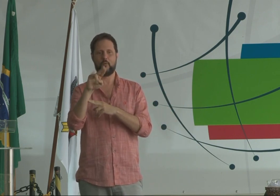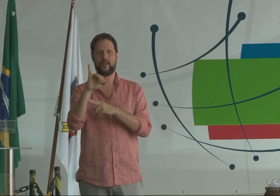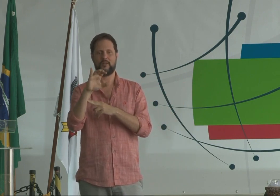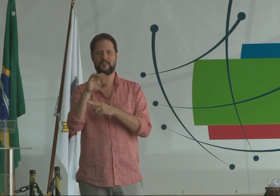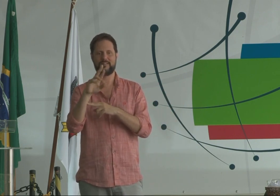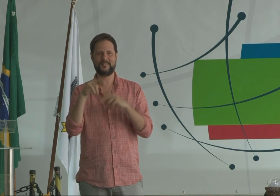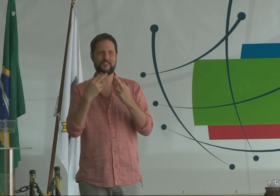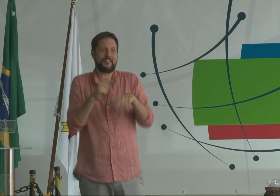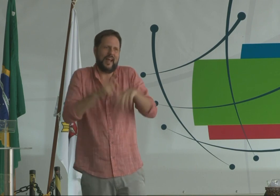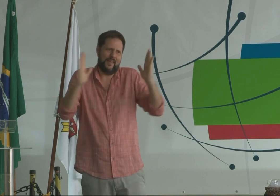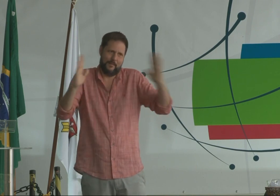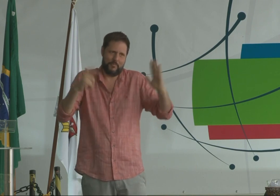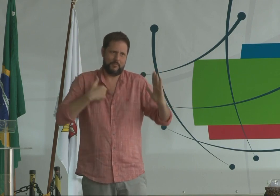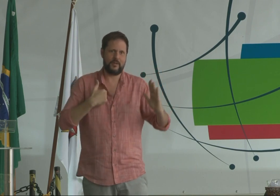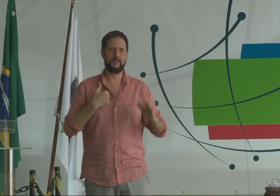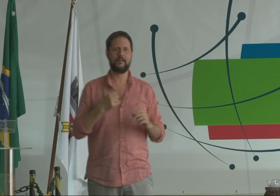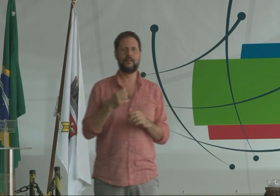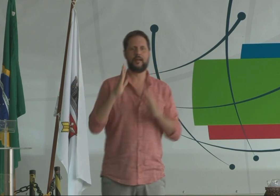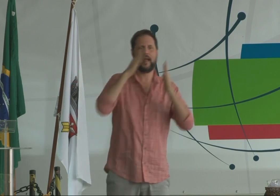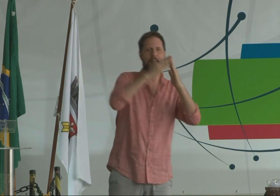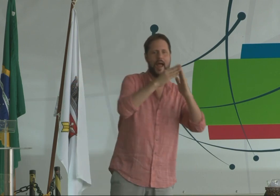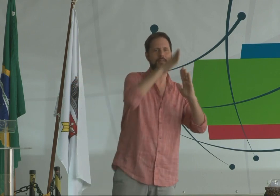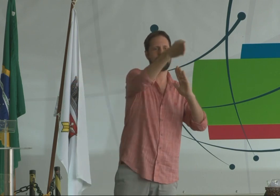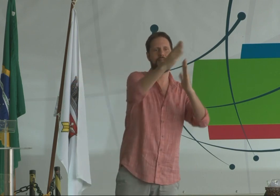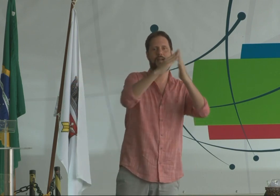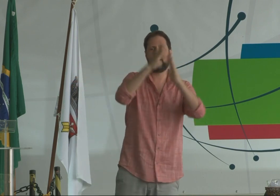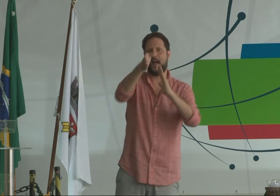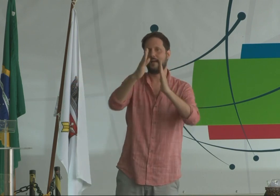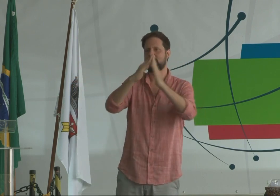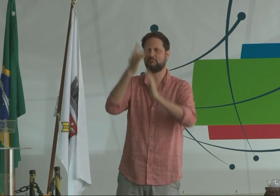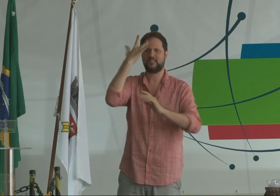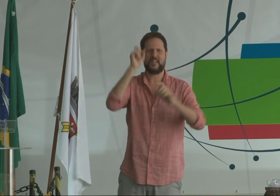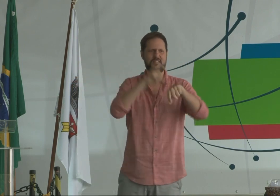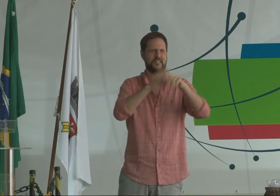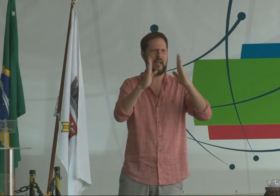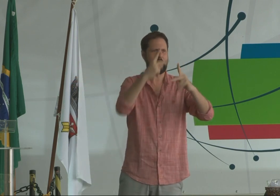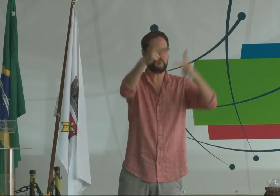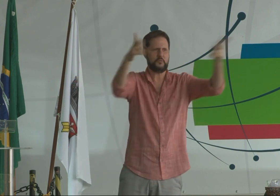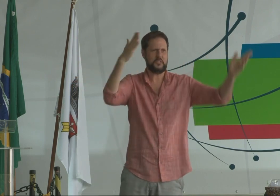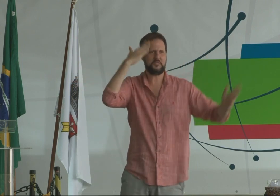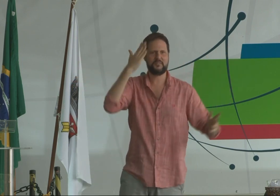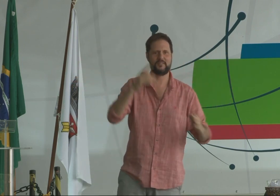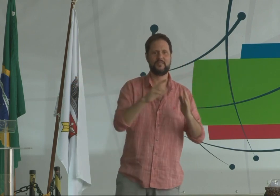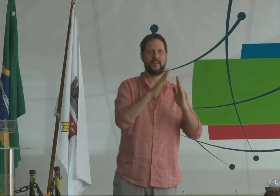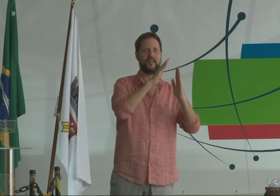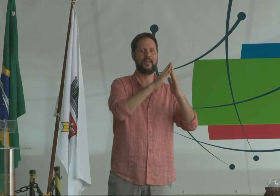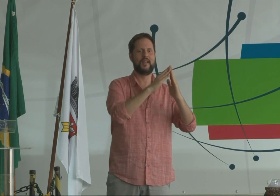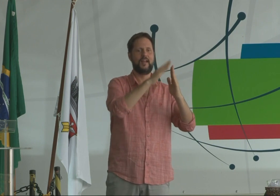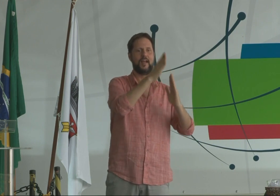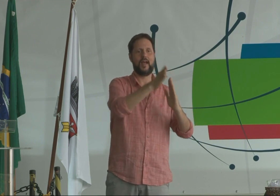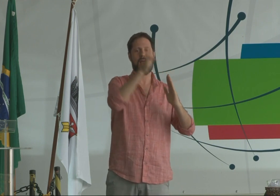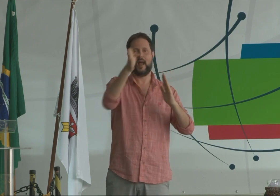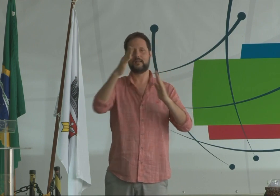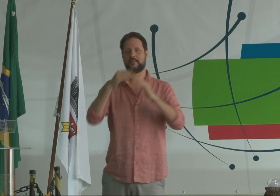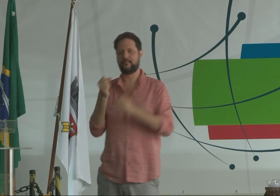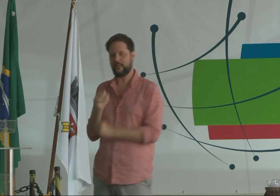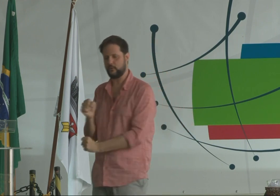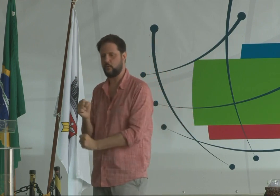Reunião dançante, tinha uma reunião... Isso na minha época. Ia na casa das pessoas, visitava, fazia visita.